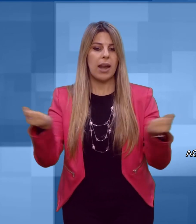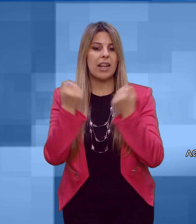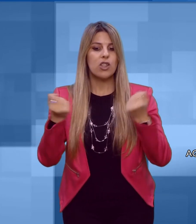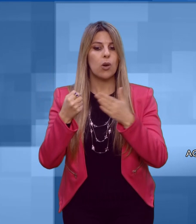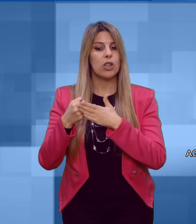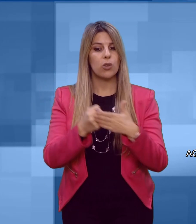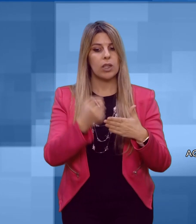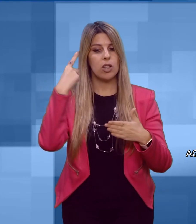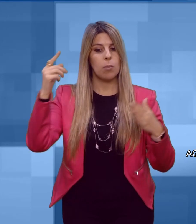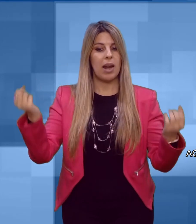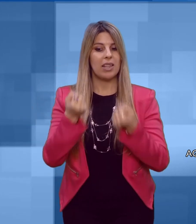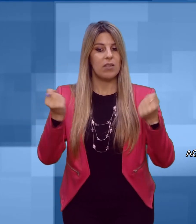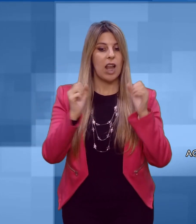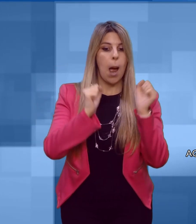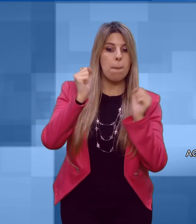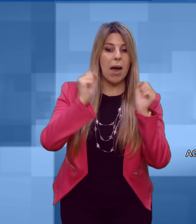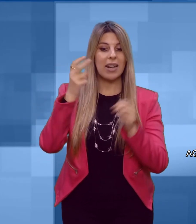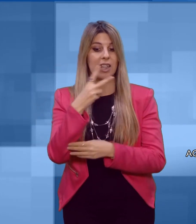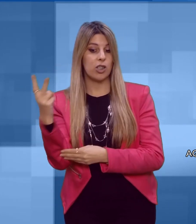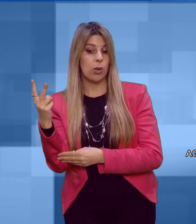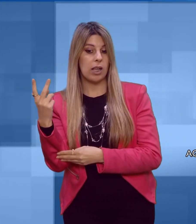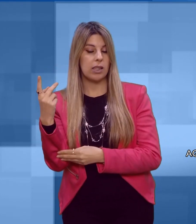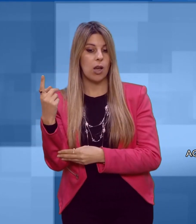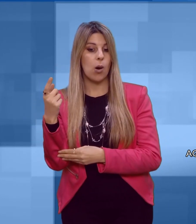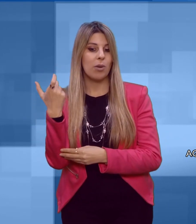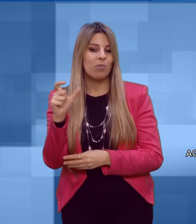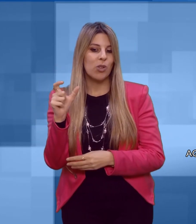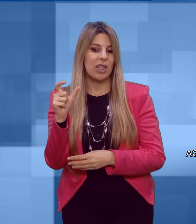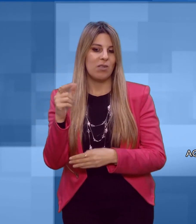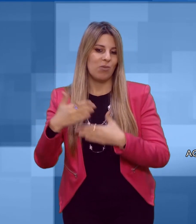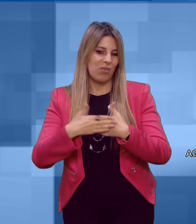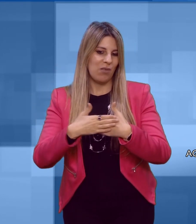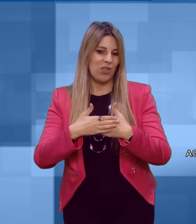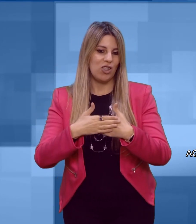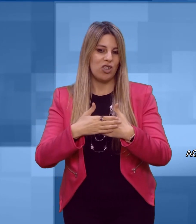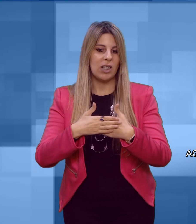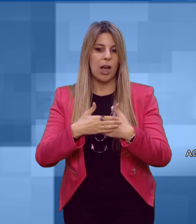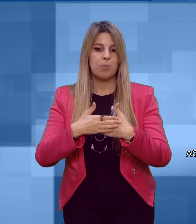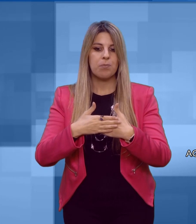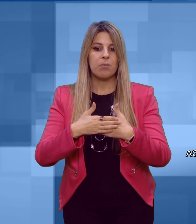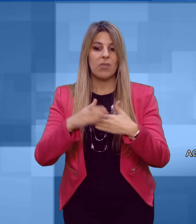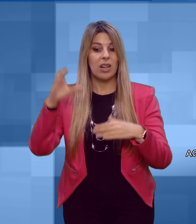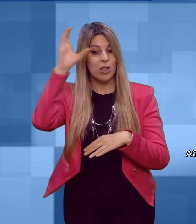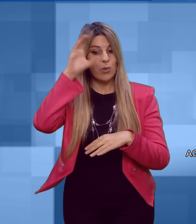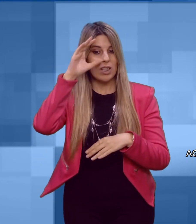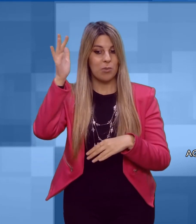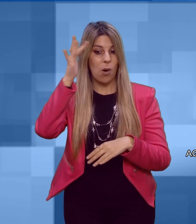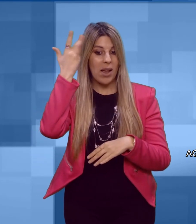con l'avvicinarsi di un promettente turismo estivo possano superare le criticità economiche degli ultimi anni, spiega